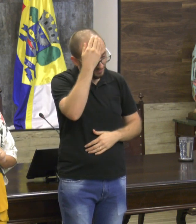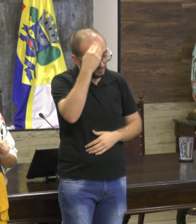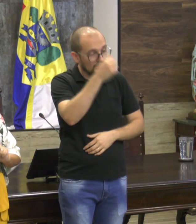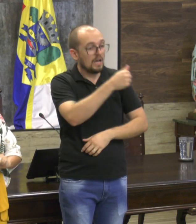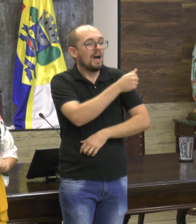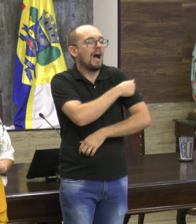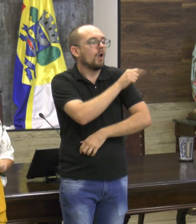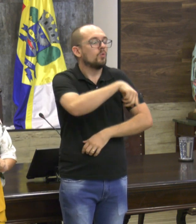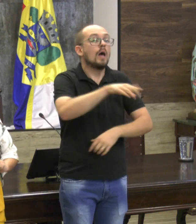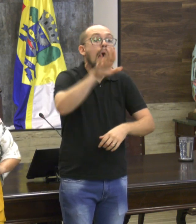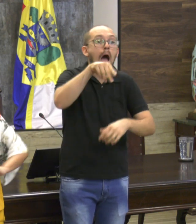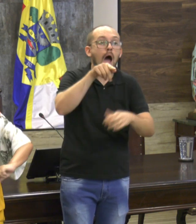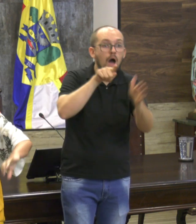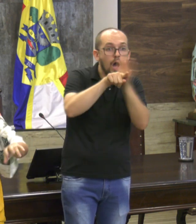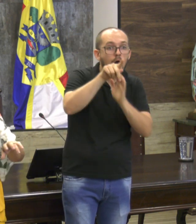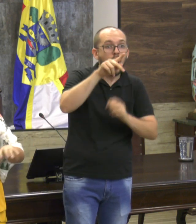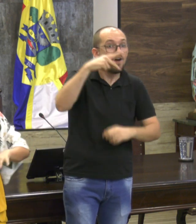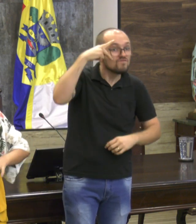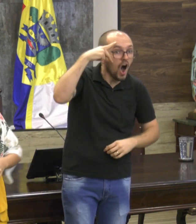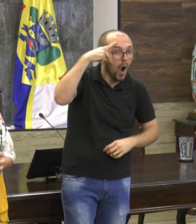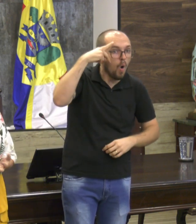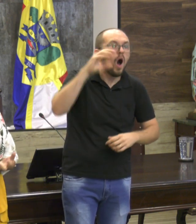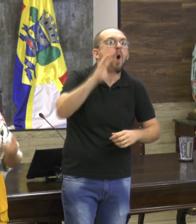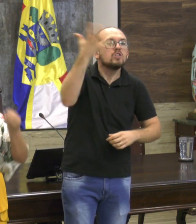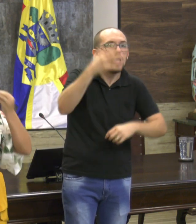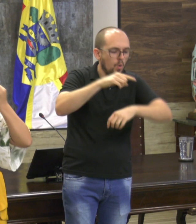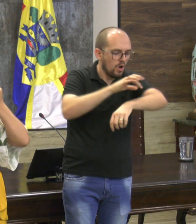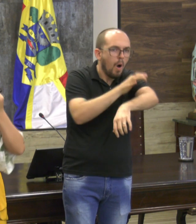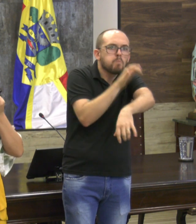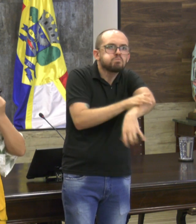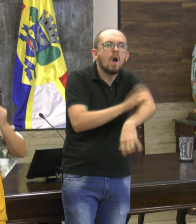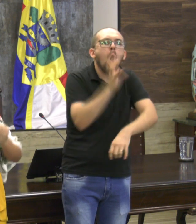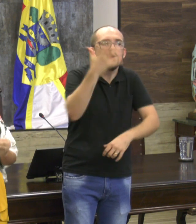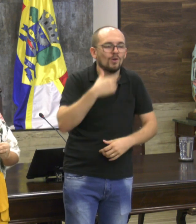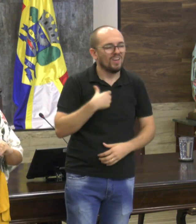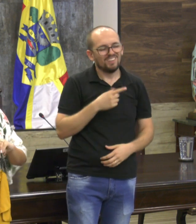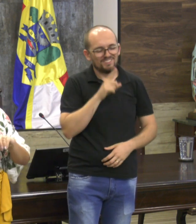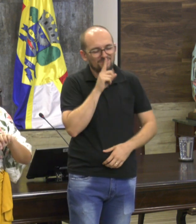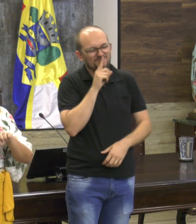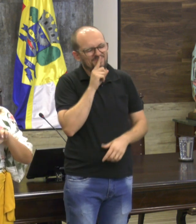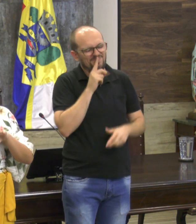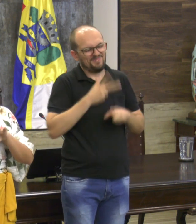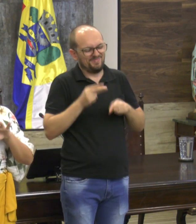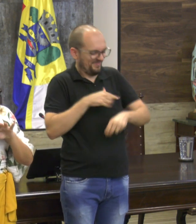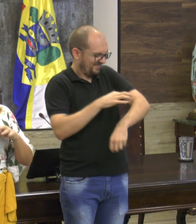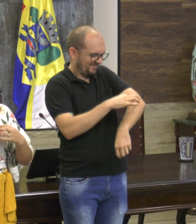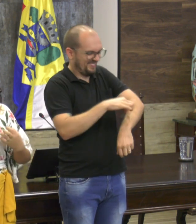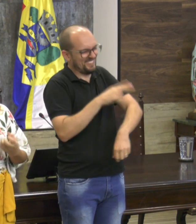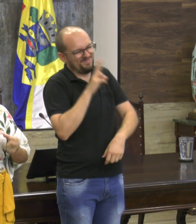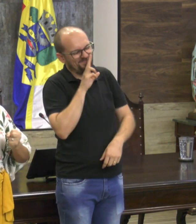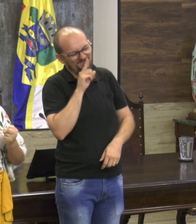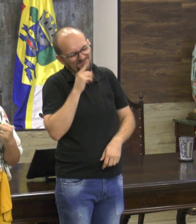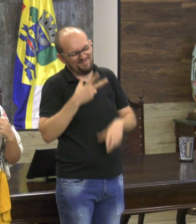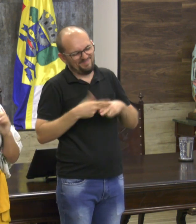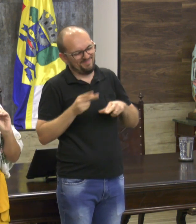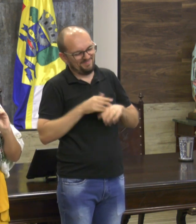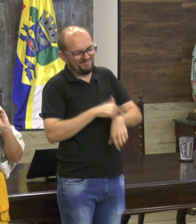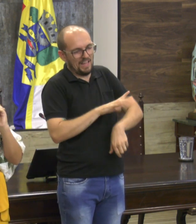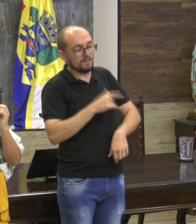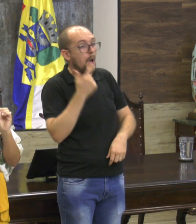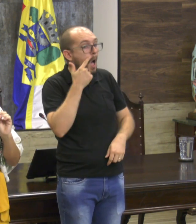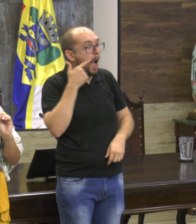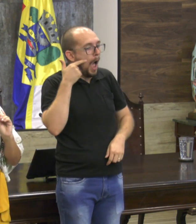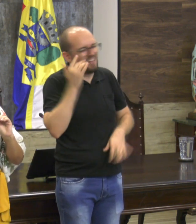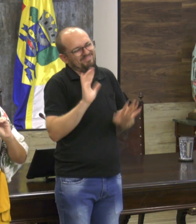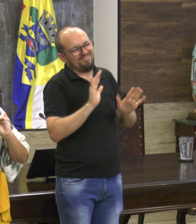Val, hoje você apanhou, porque o meu braço vivia roxo, o meu rosto vivia roxo, os dedos todos, a mãe